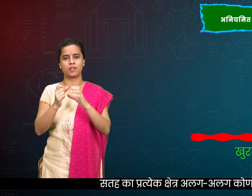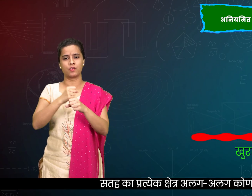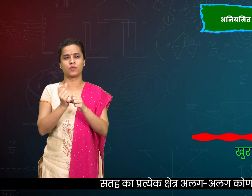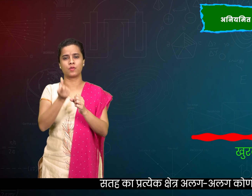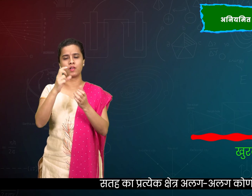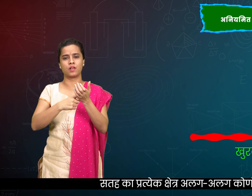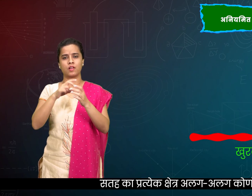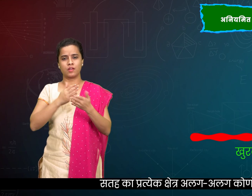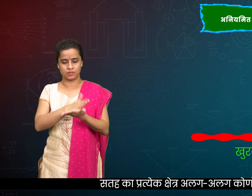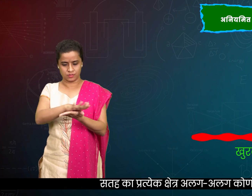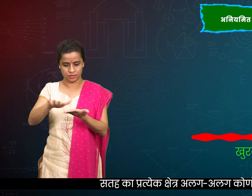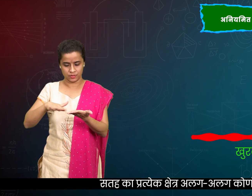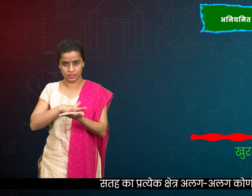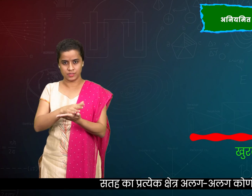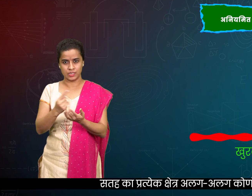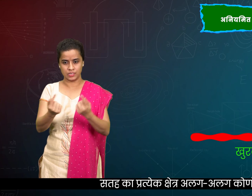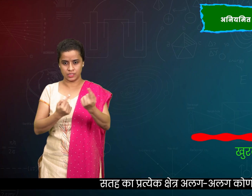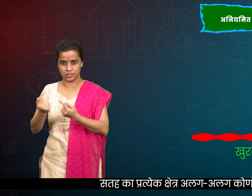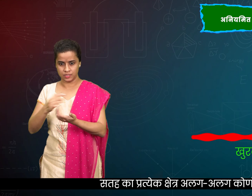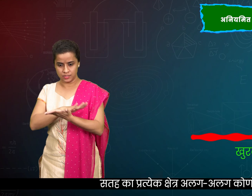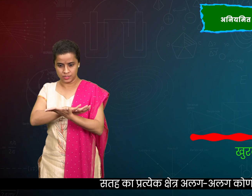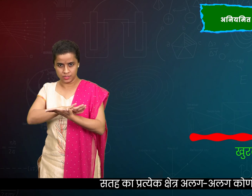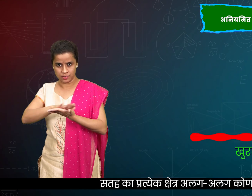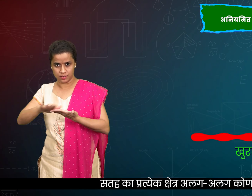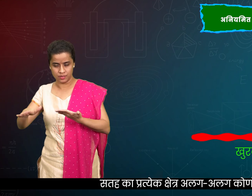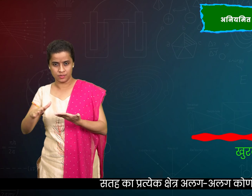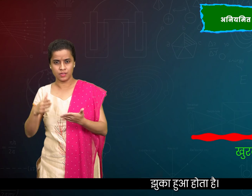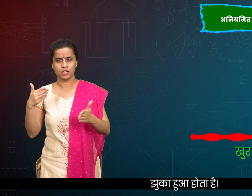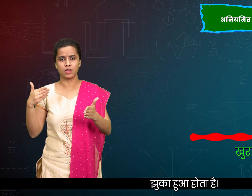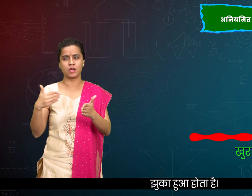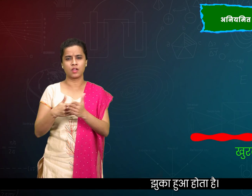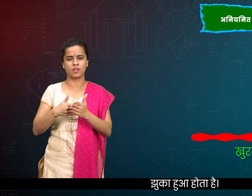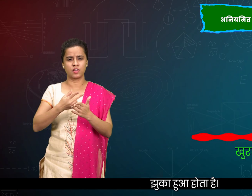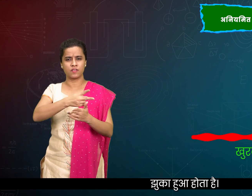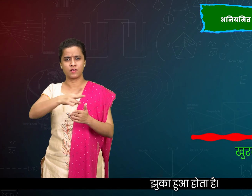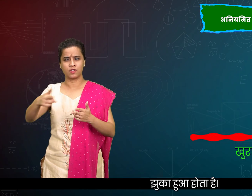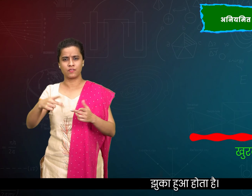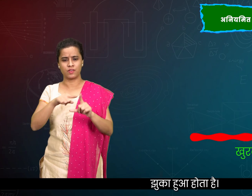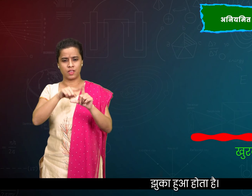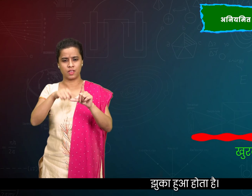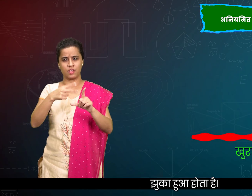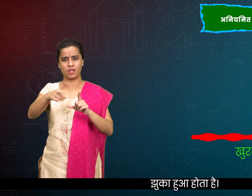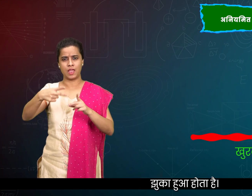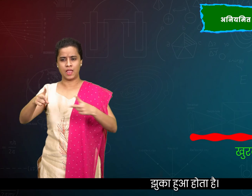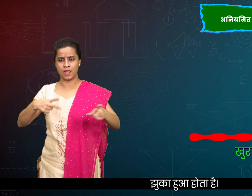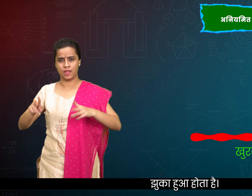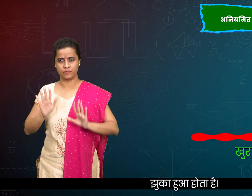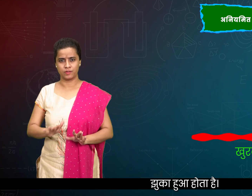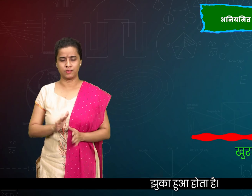सतह का प्रत्येक क्षेत्र अलग-अलग कोणों पर झुका हुआ होता है।